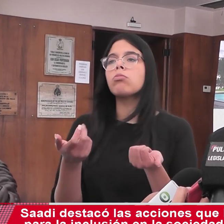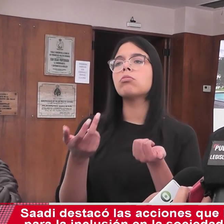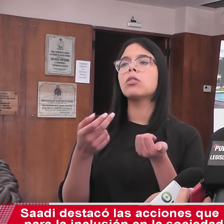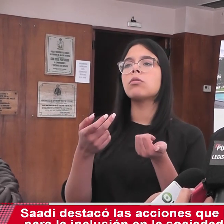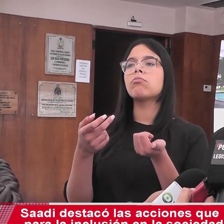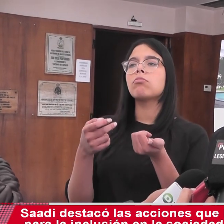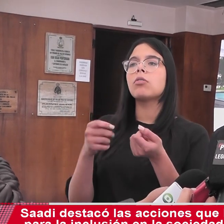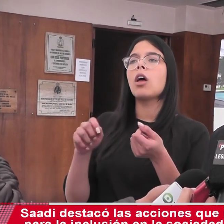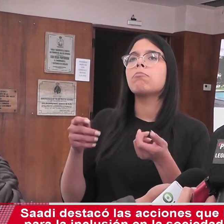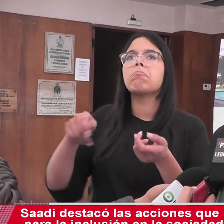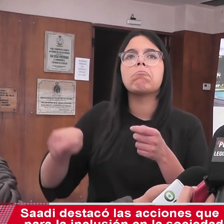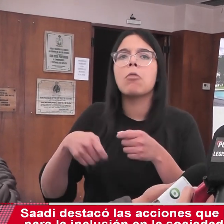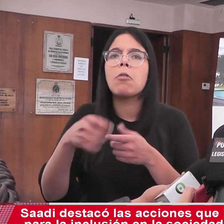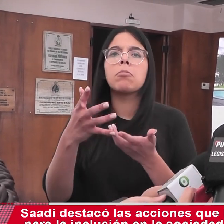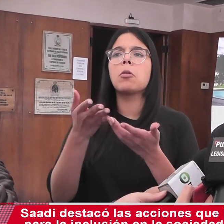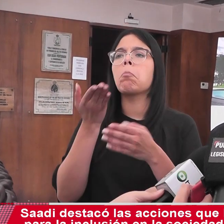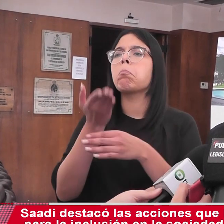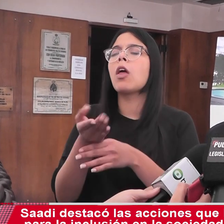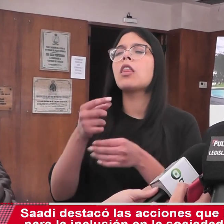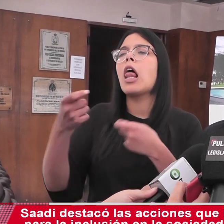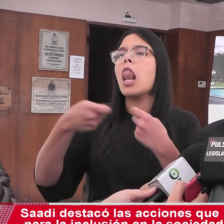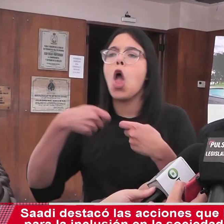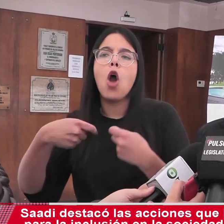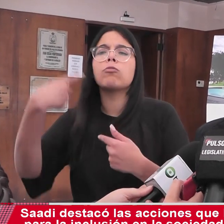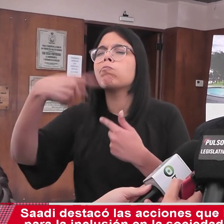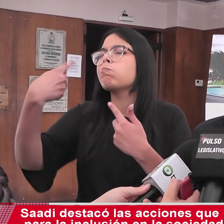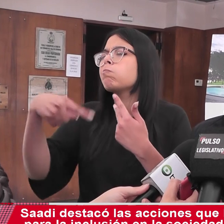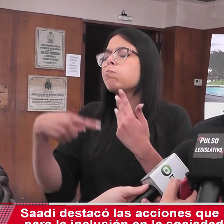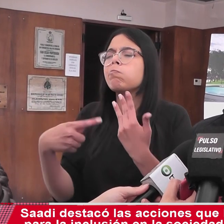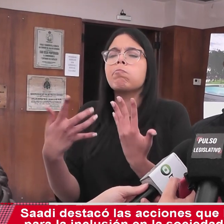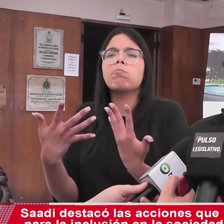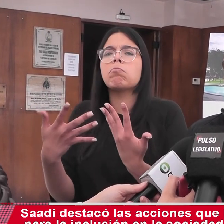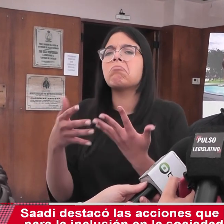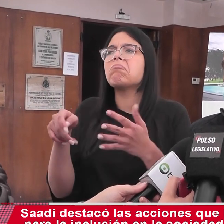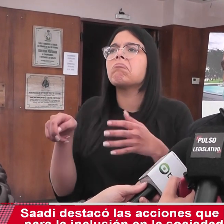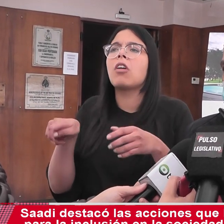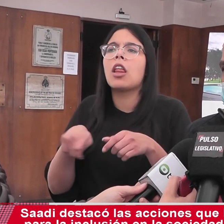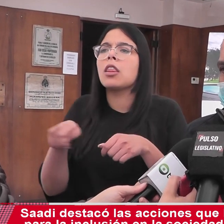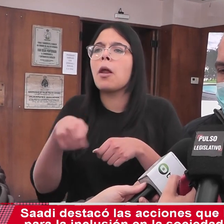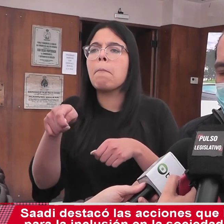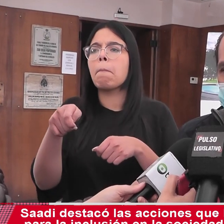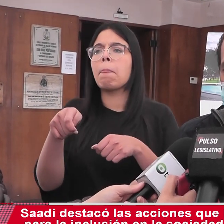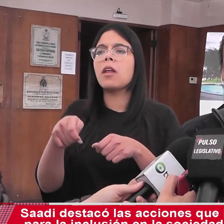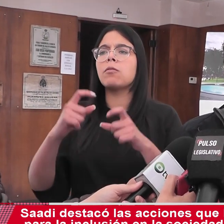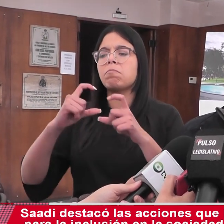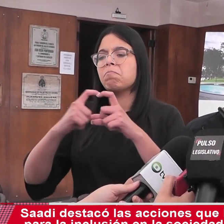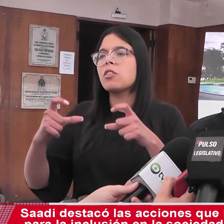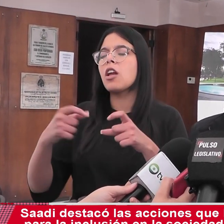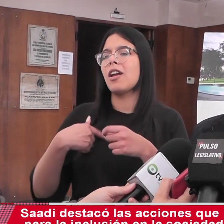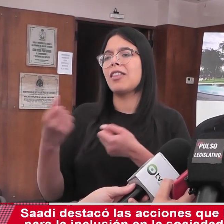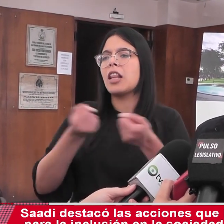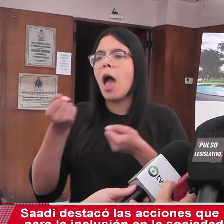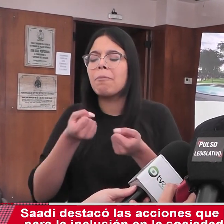trámite por pedir la habilitación de un comercio, o el trámite para el carnet de conductor,